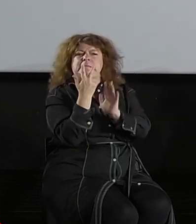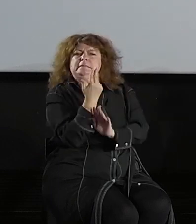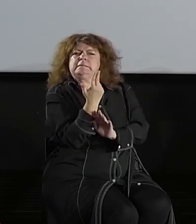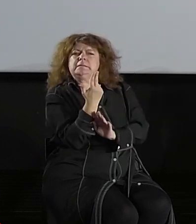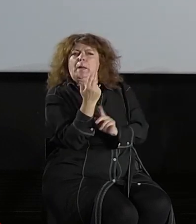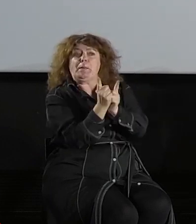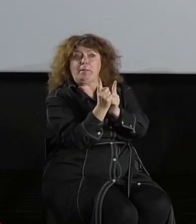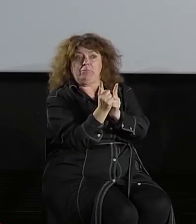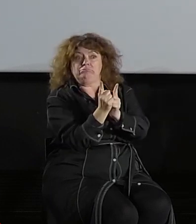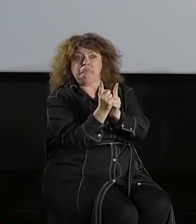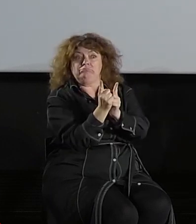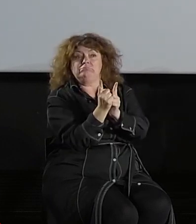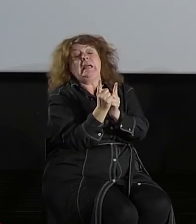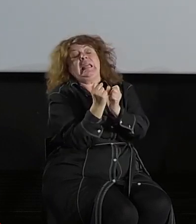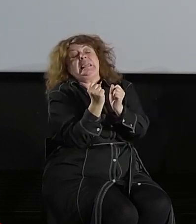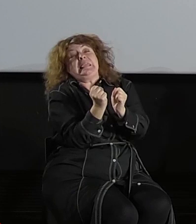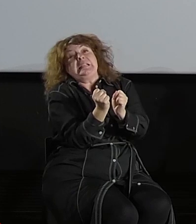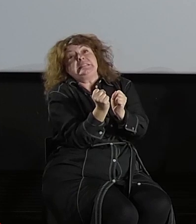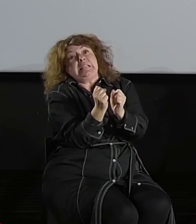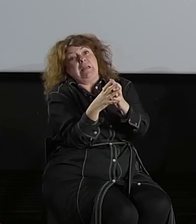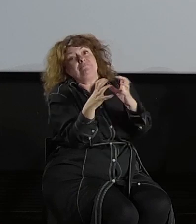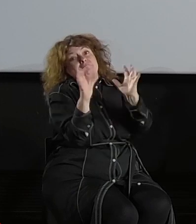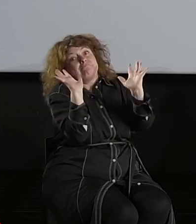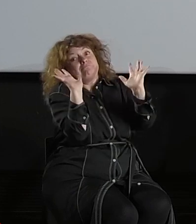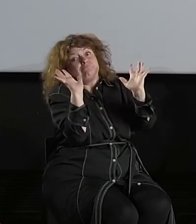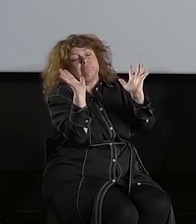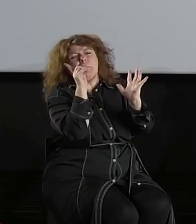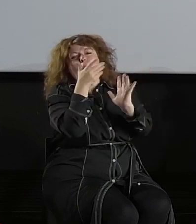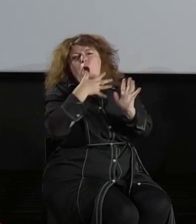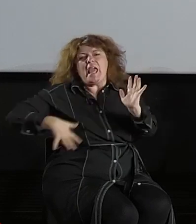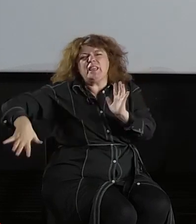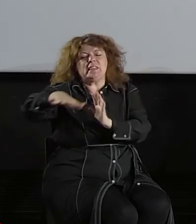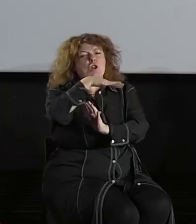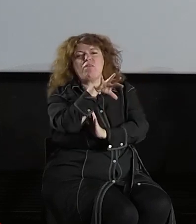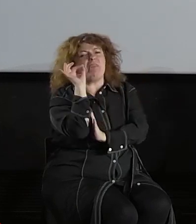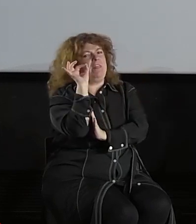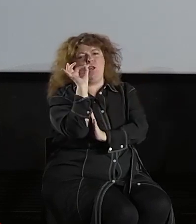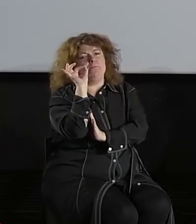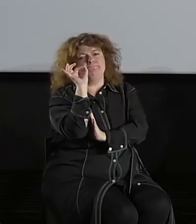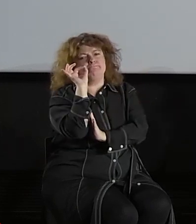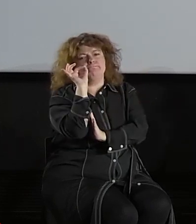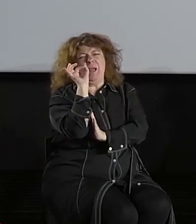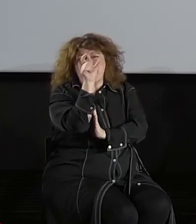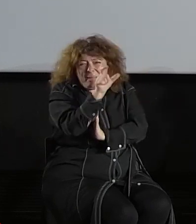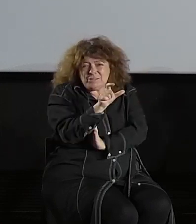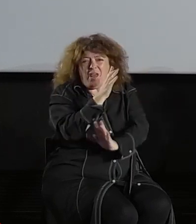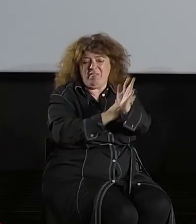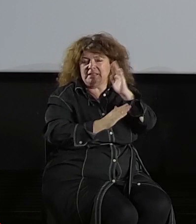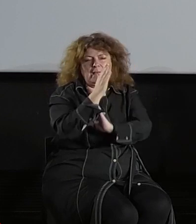breve pero intensa pero su entorno decidió que que una persona con discapacidad pues no no debía